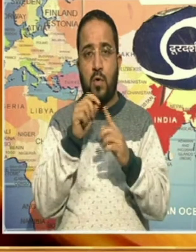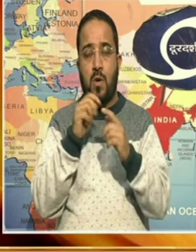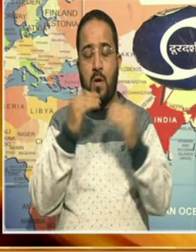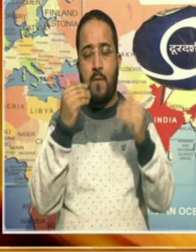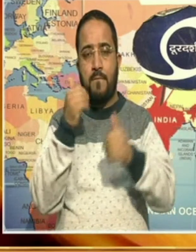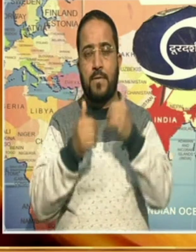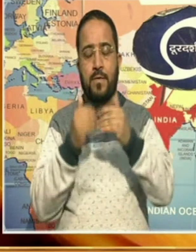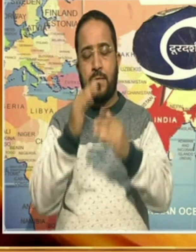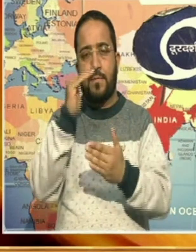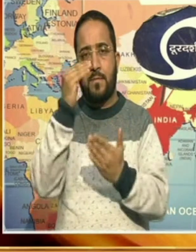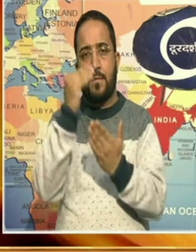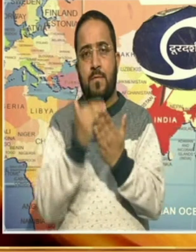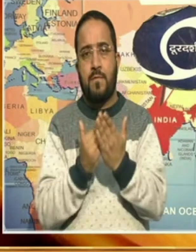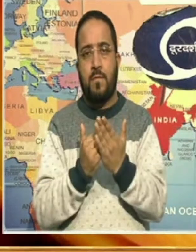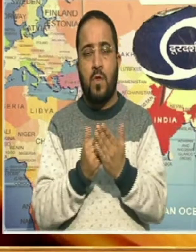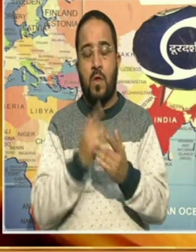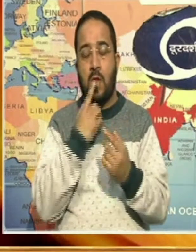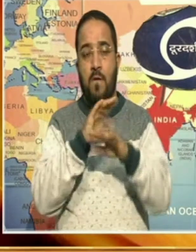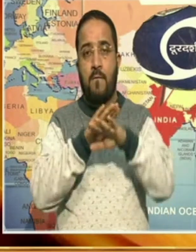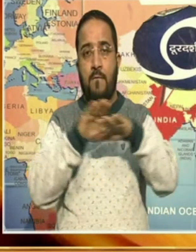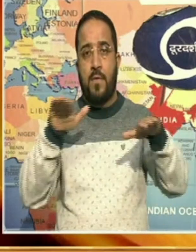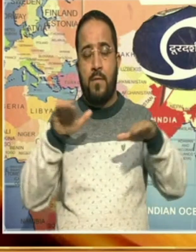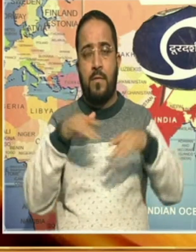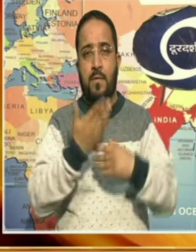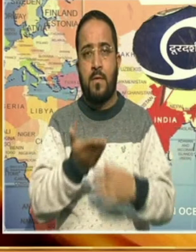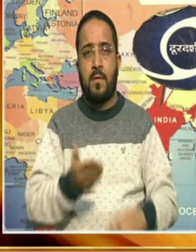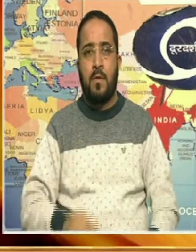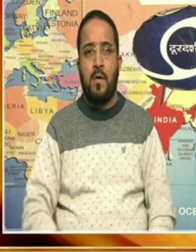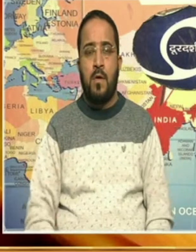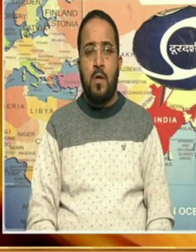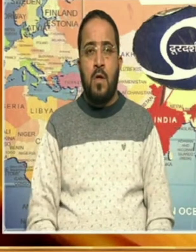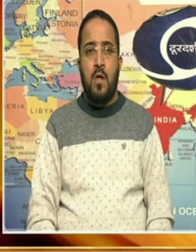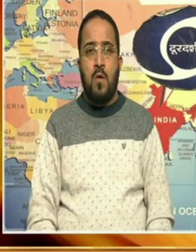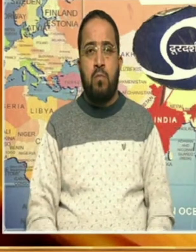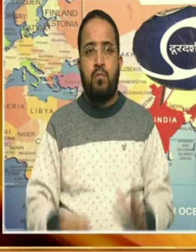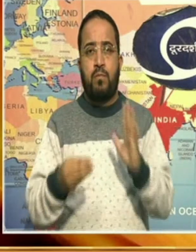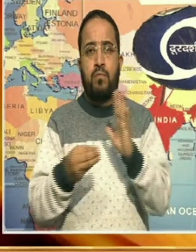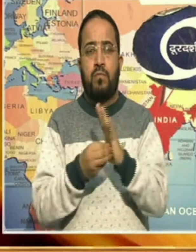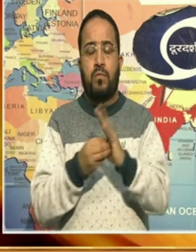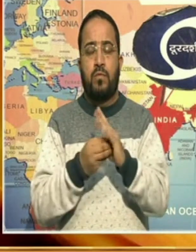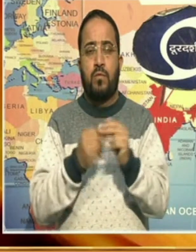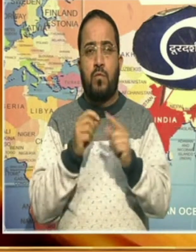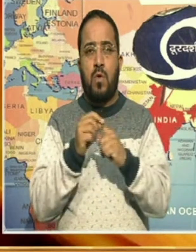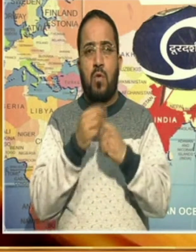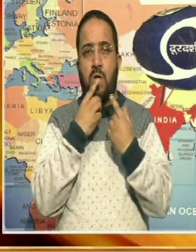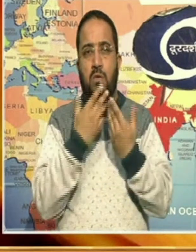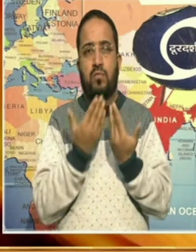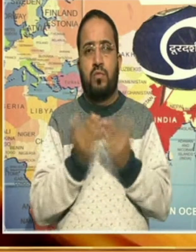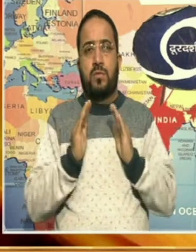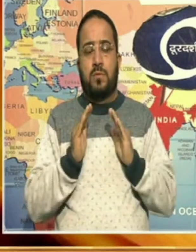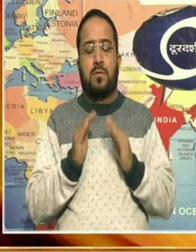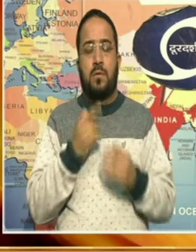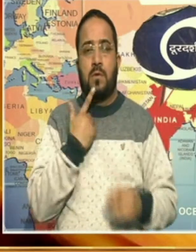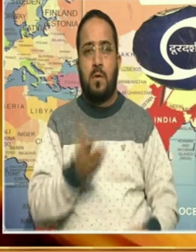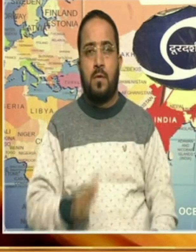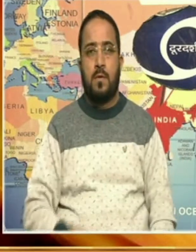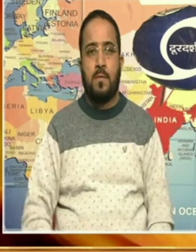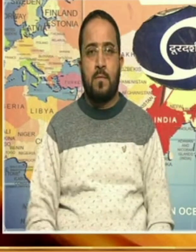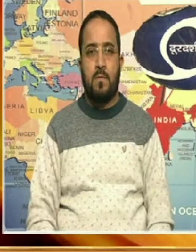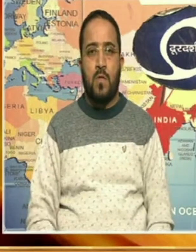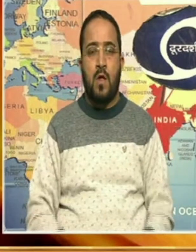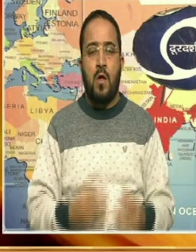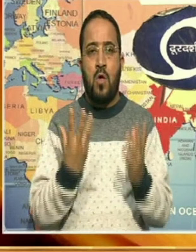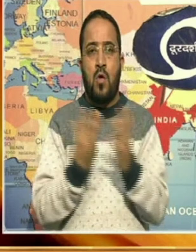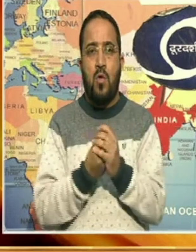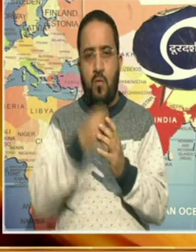جس کا موضوع حشوت سے احتراز کرو اور قوم کی